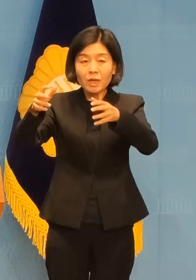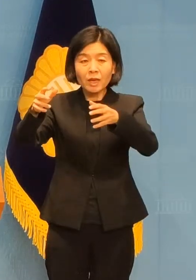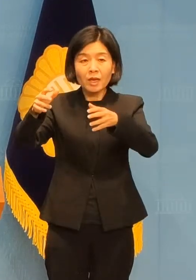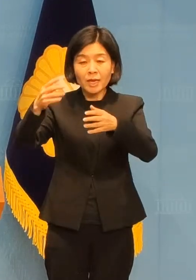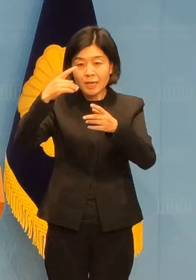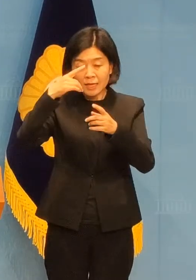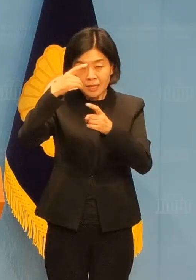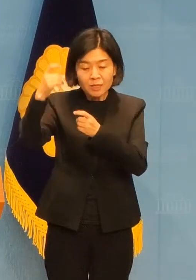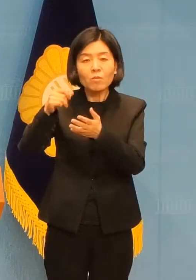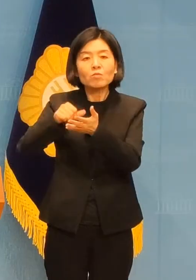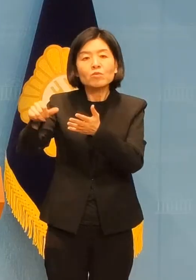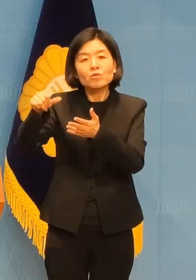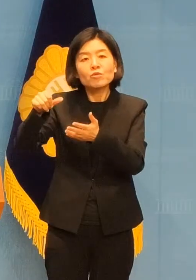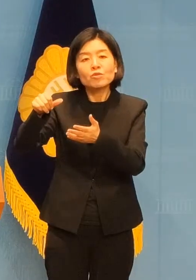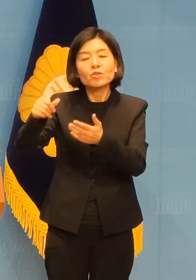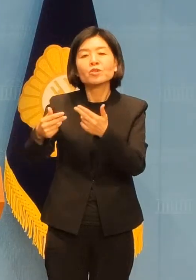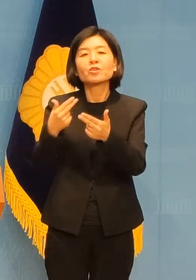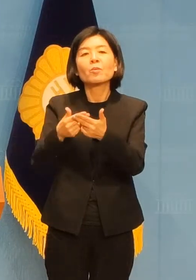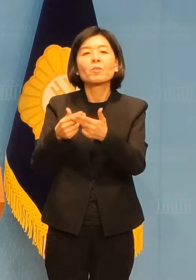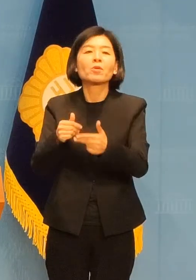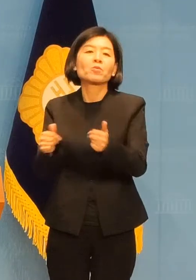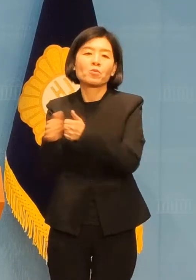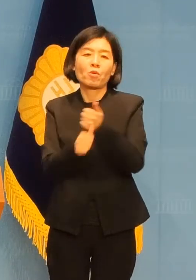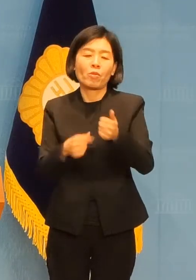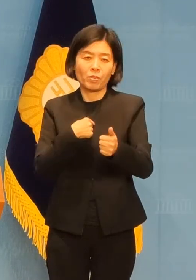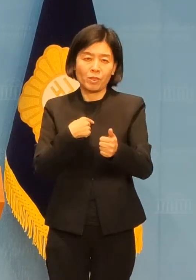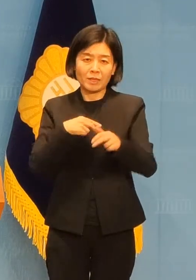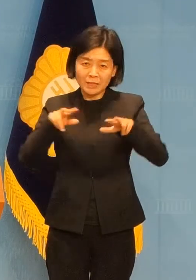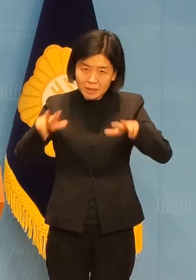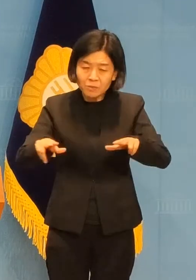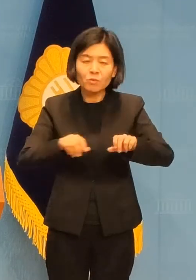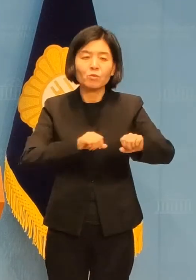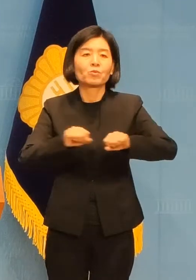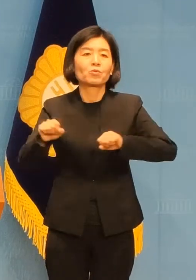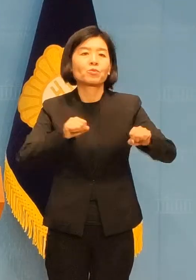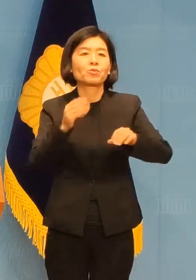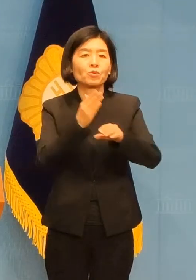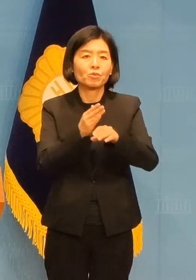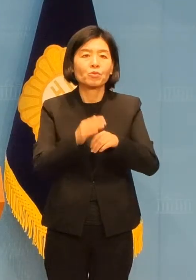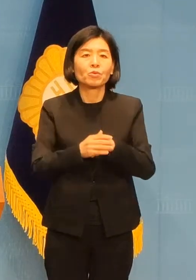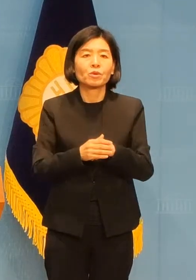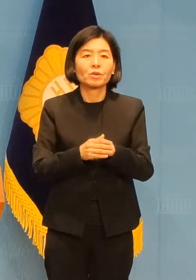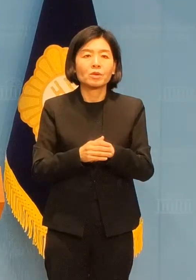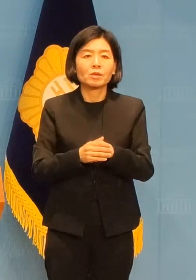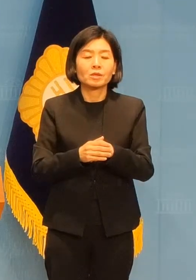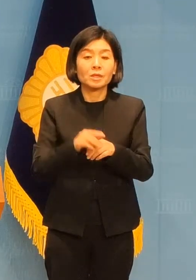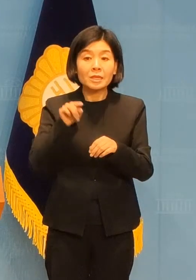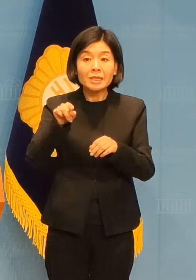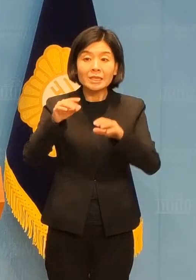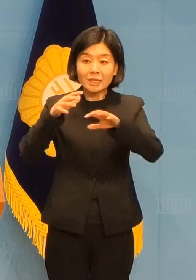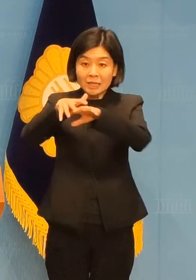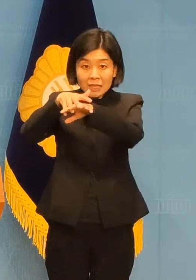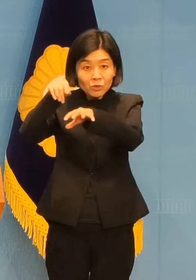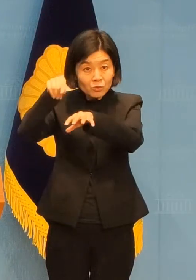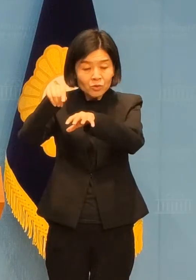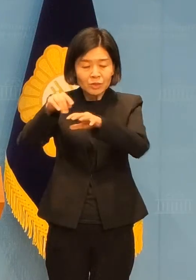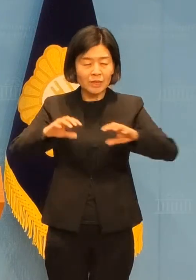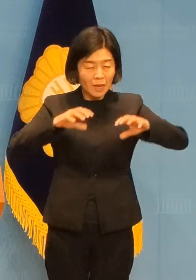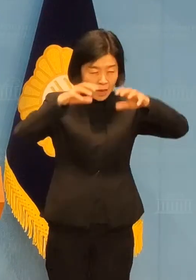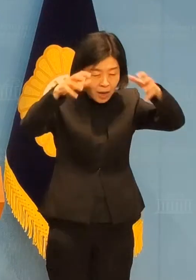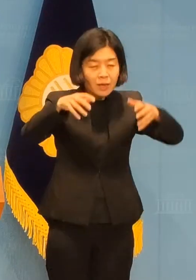이커머스 위원이기도 합니다. 현재도 역시 위원이기도 합니다. 이커머스라고 하는 기구는 세계문화유산에